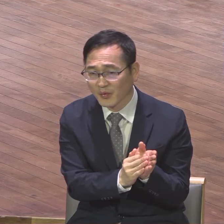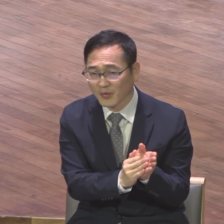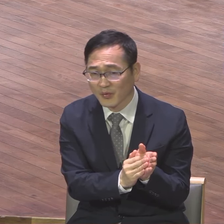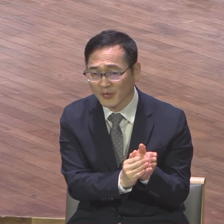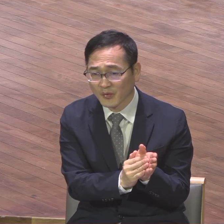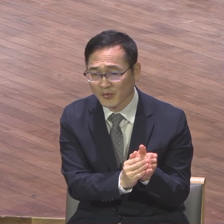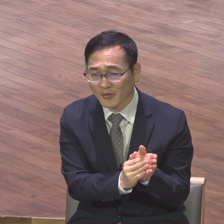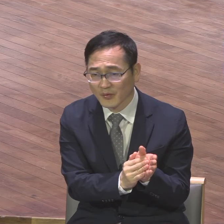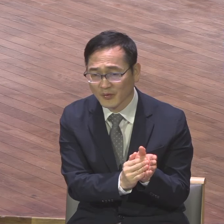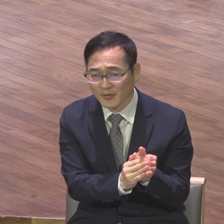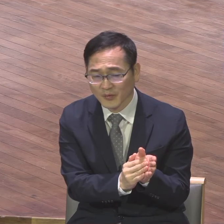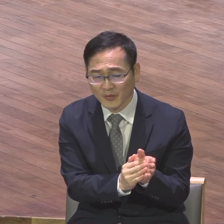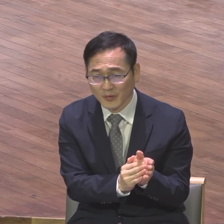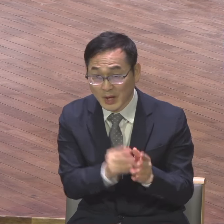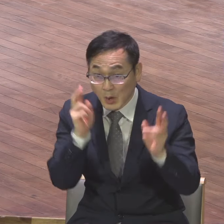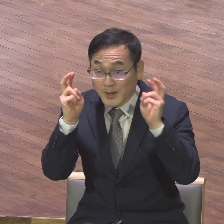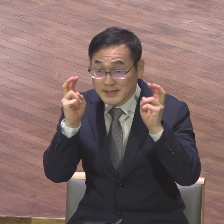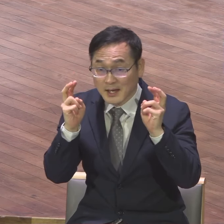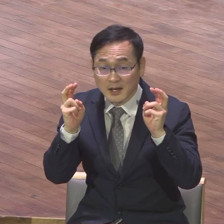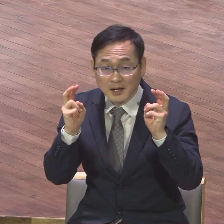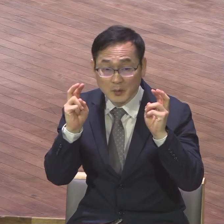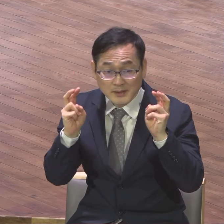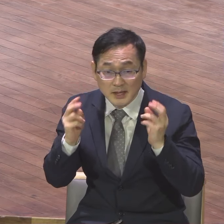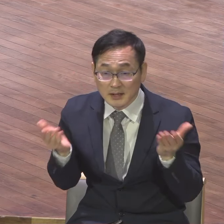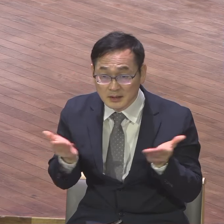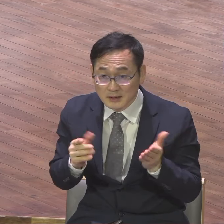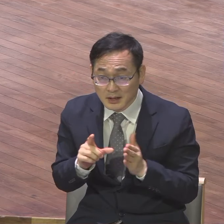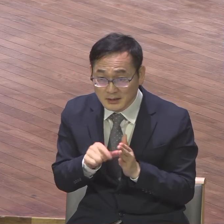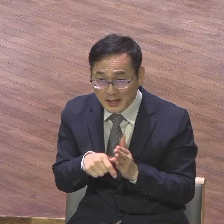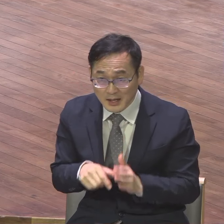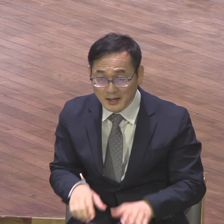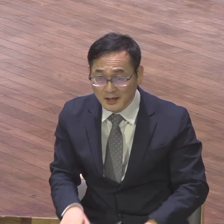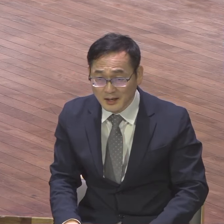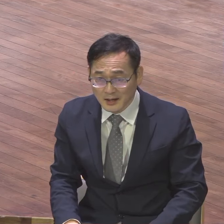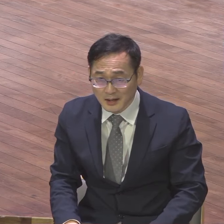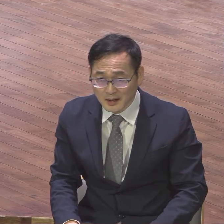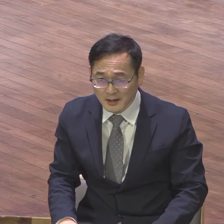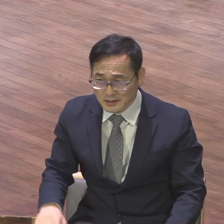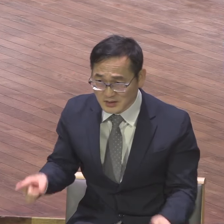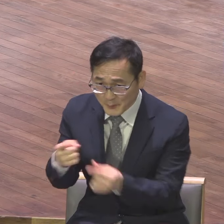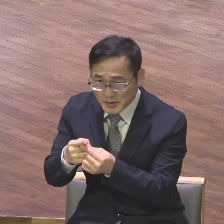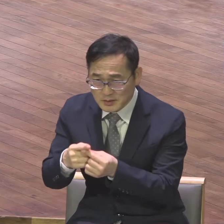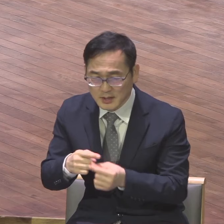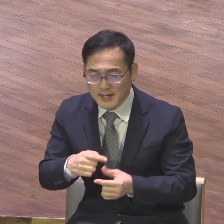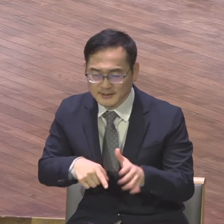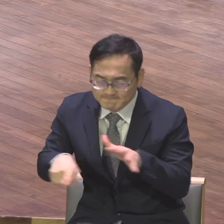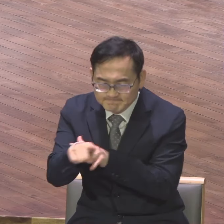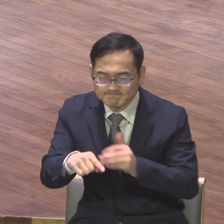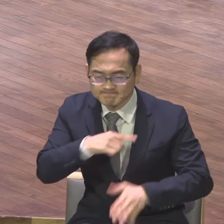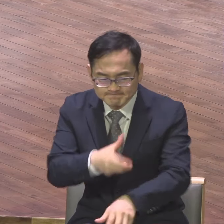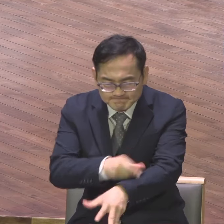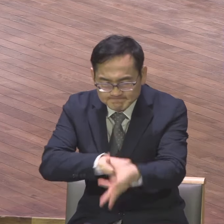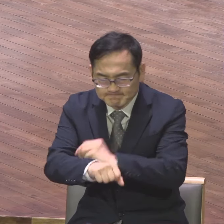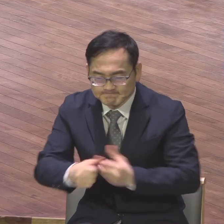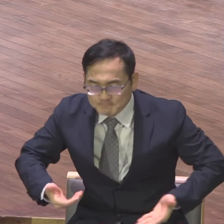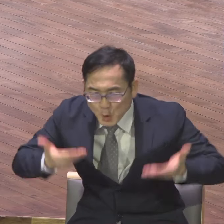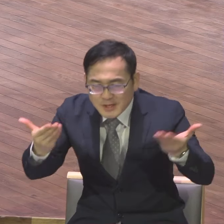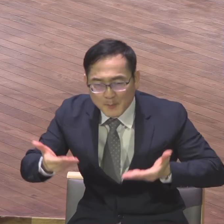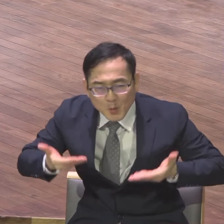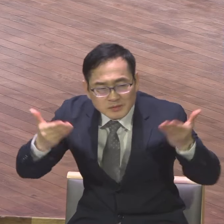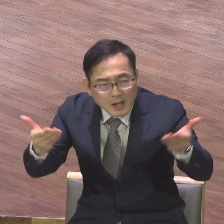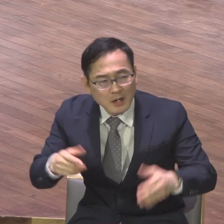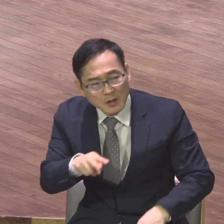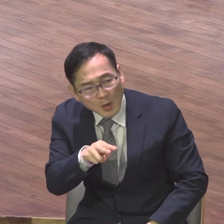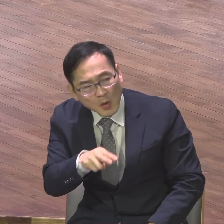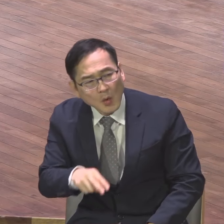불신자하고 달라야 되겠죠. 직장생활 하면서. 우선순위 가치관이 확 다르지요. 그러니까 야, 저거 진짜